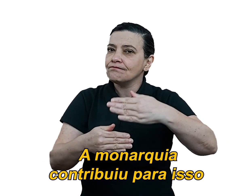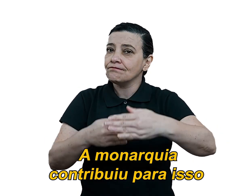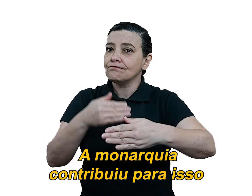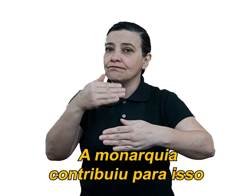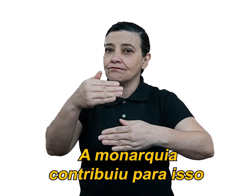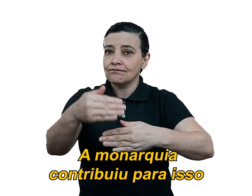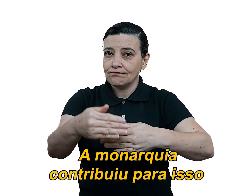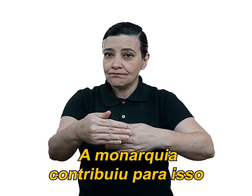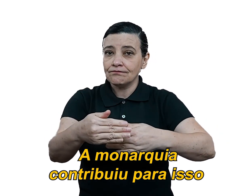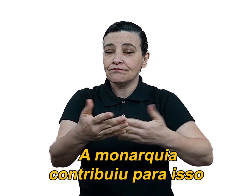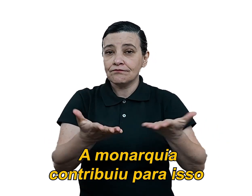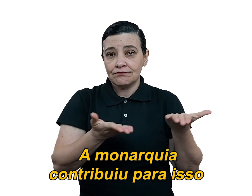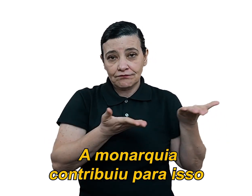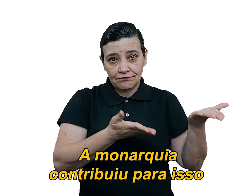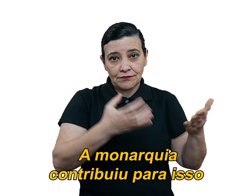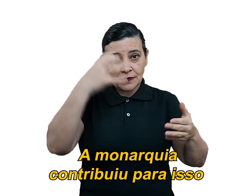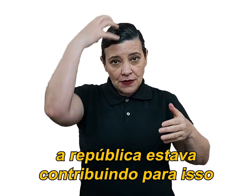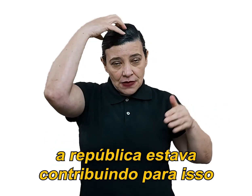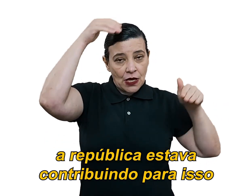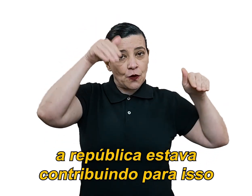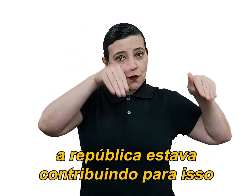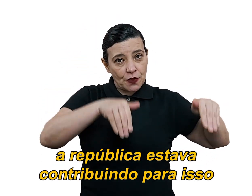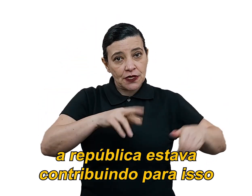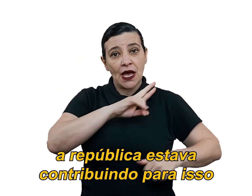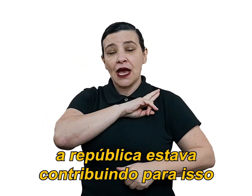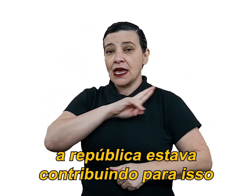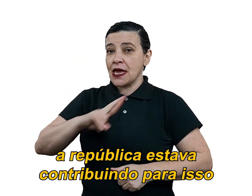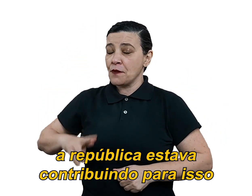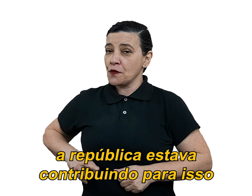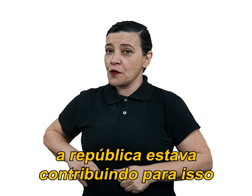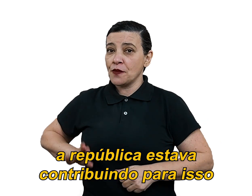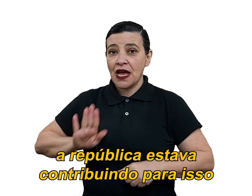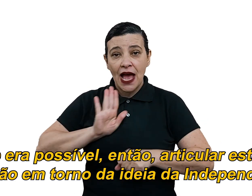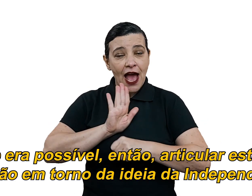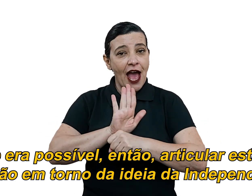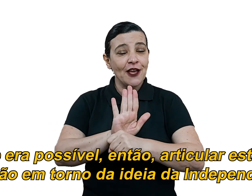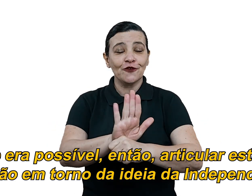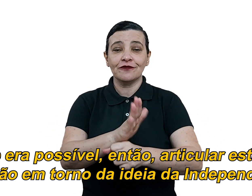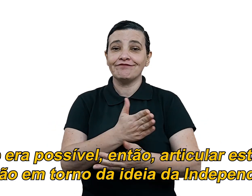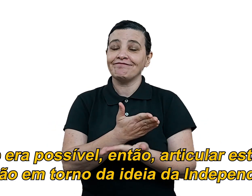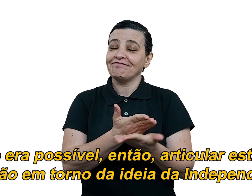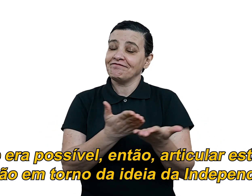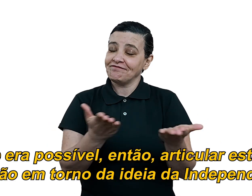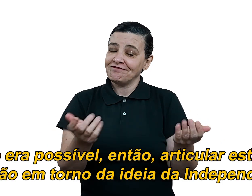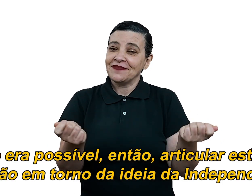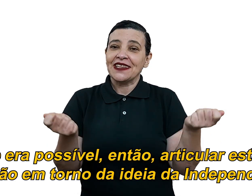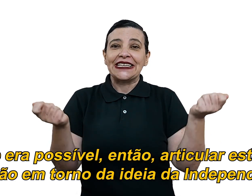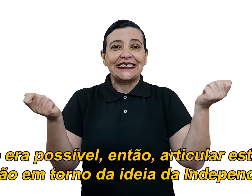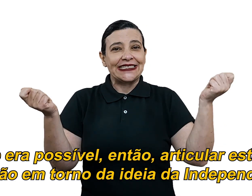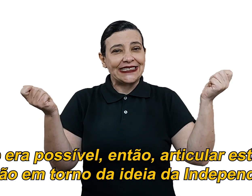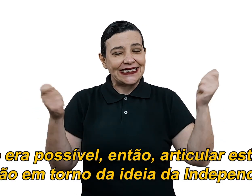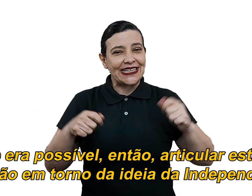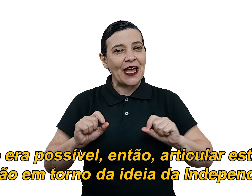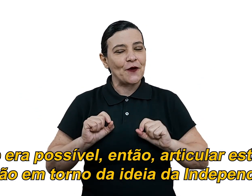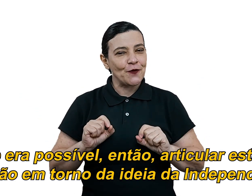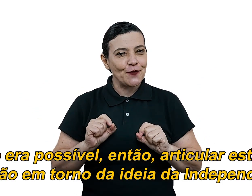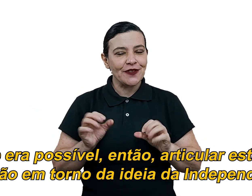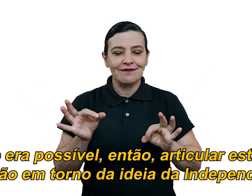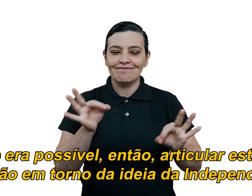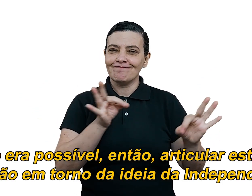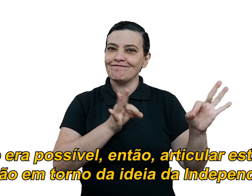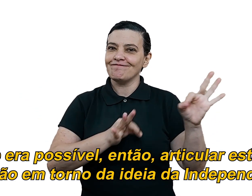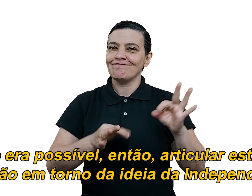gradualmente. A monarquia contribuiu para isso, a república estava contribuindo para isso, e era possível, então,